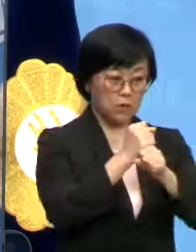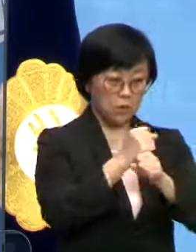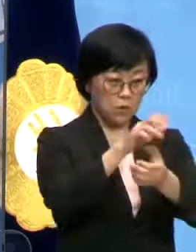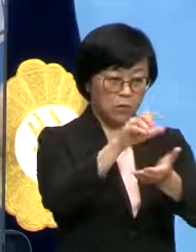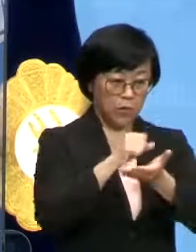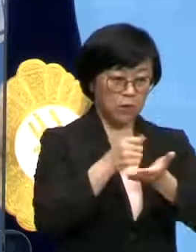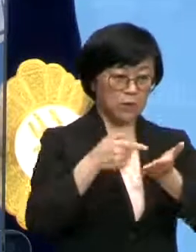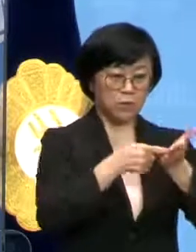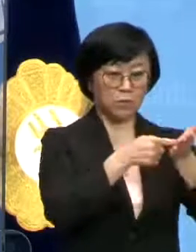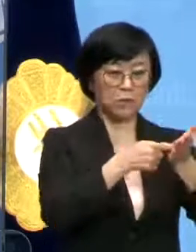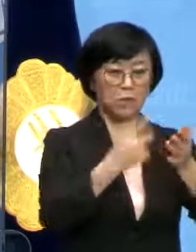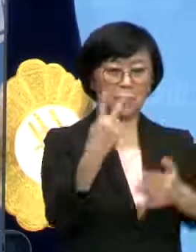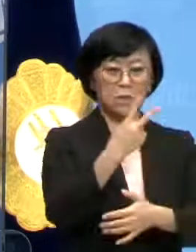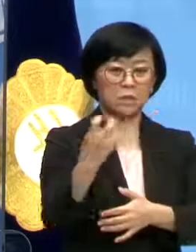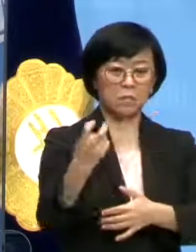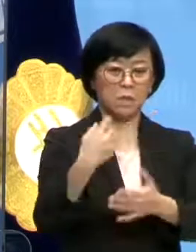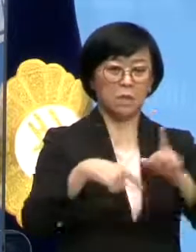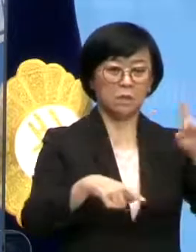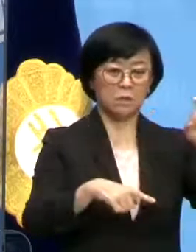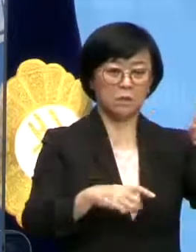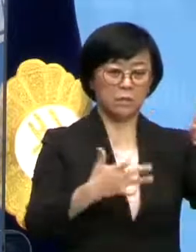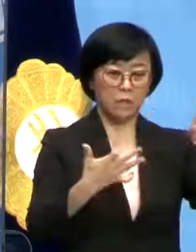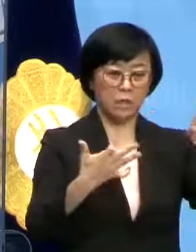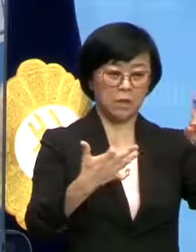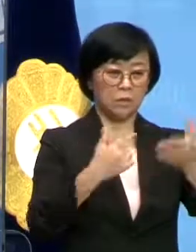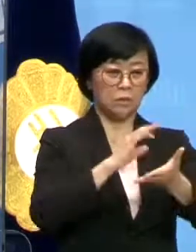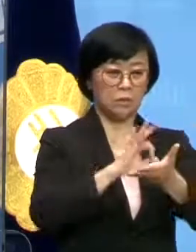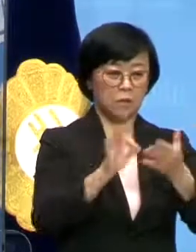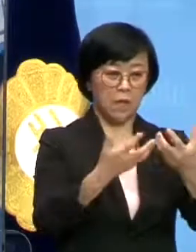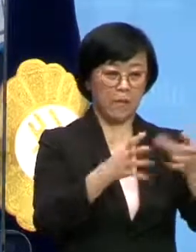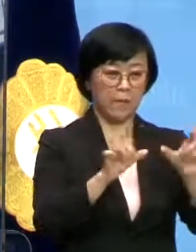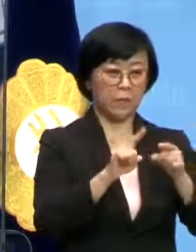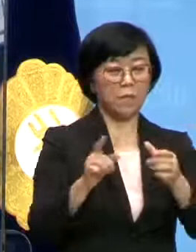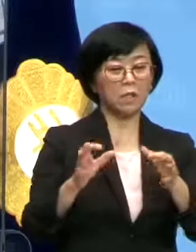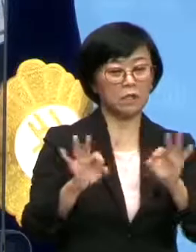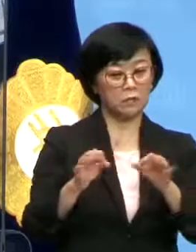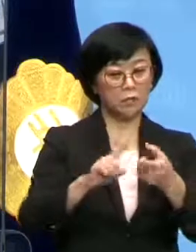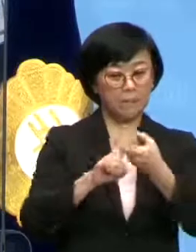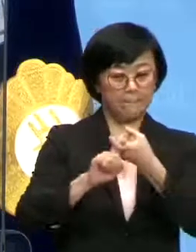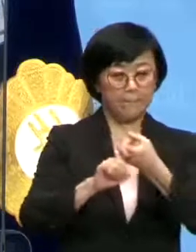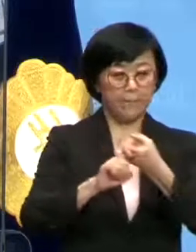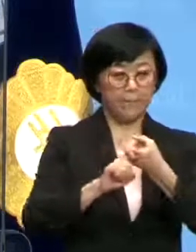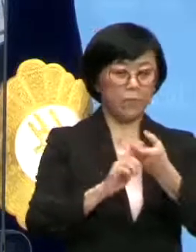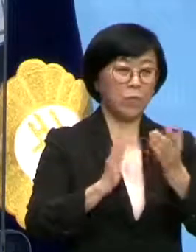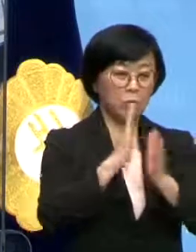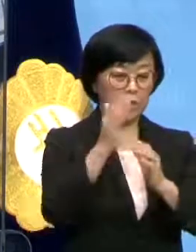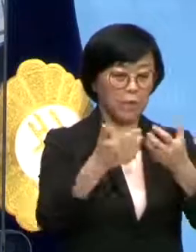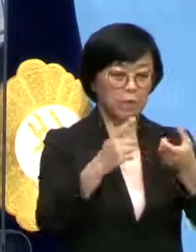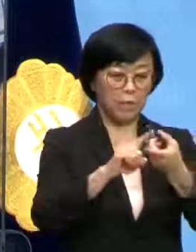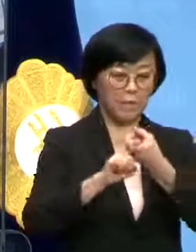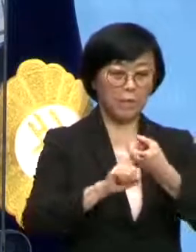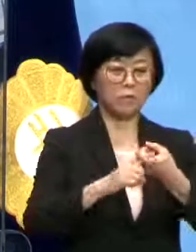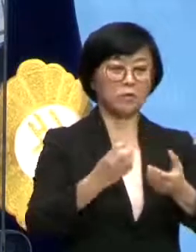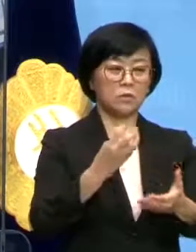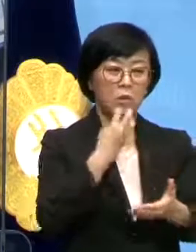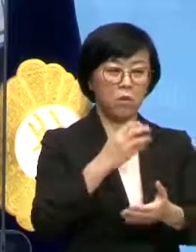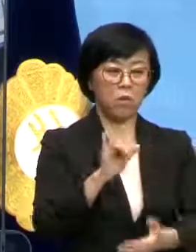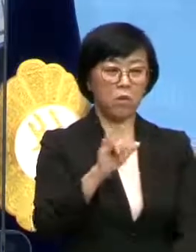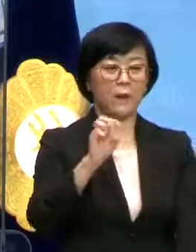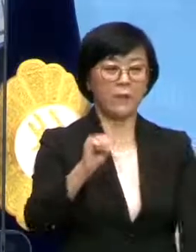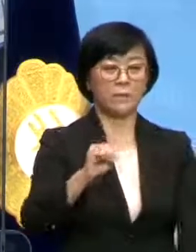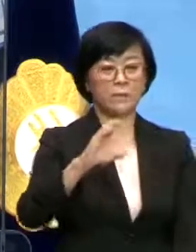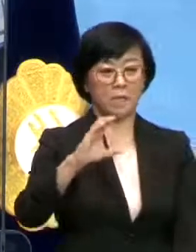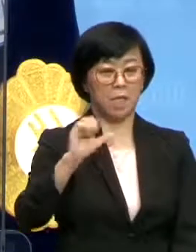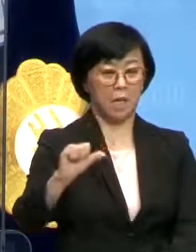추구한다 2020 년 12월 18일 소비자와 함께 금융소비자연맹 녹색소비자연대 서울 ymca